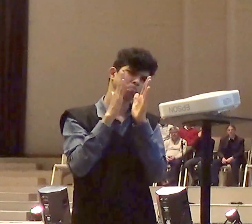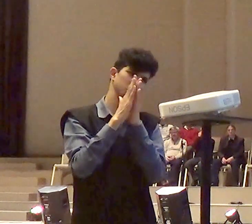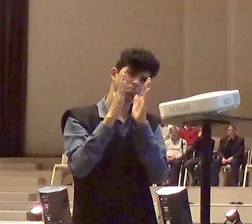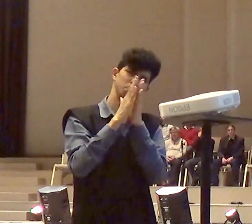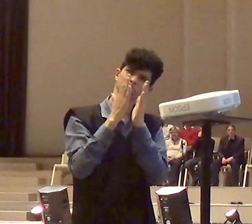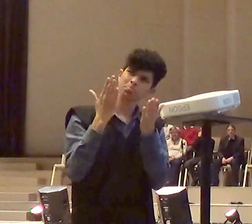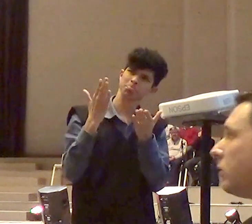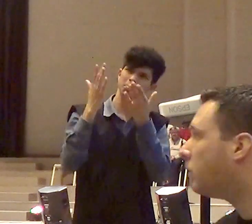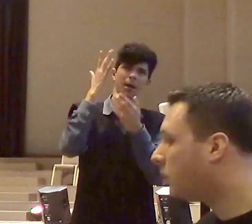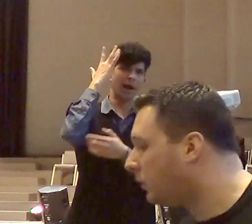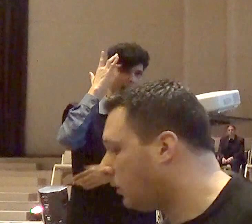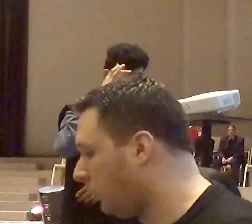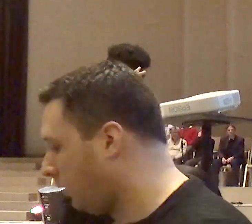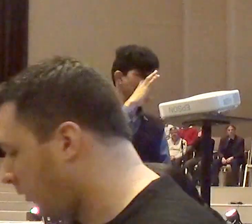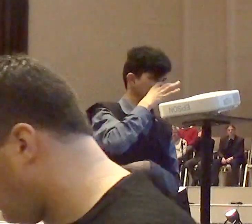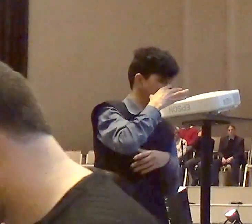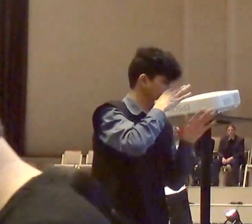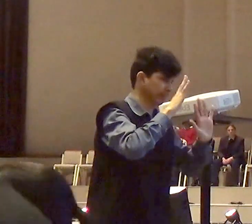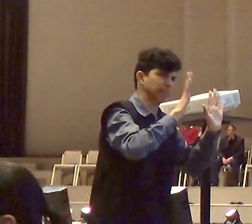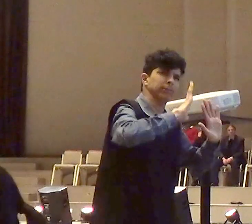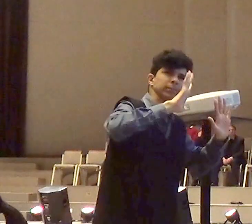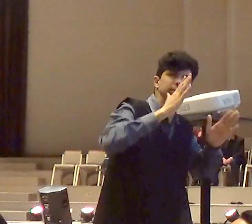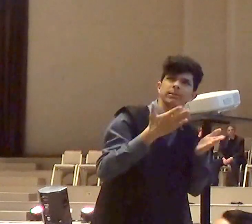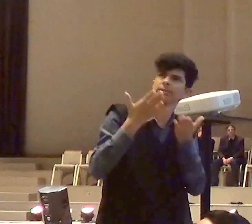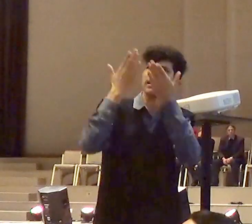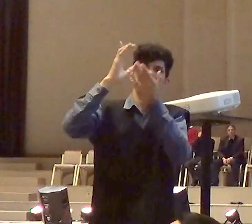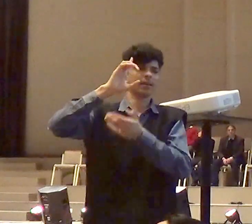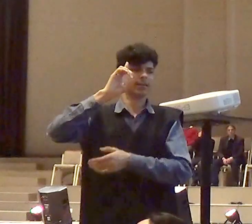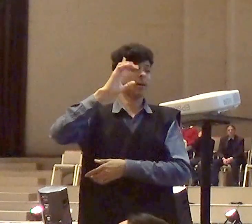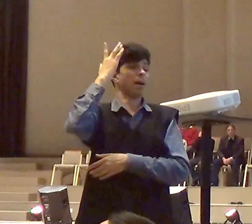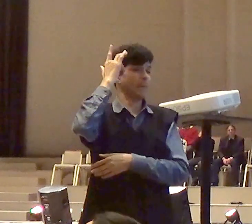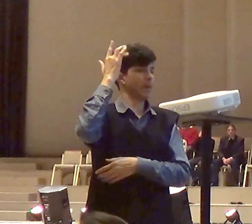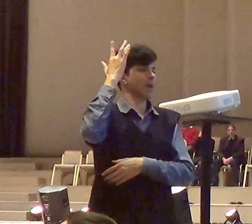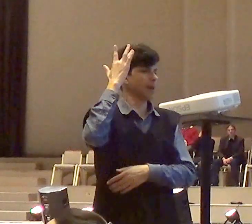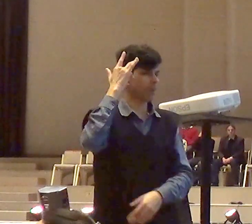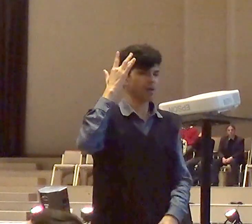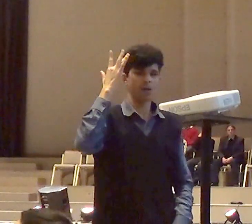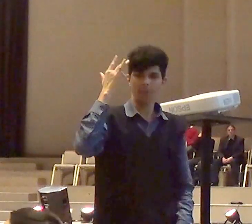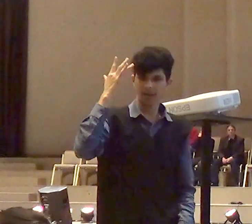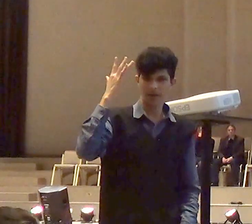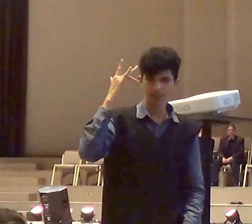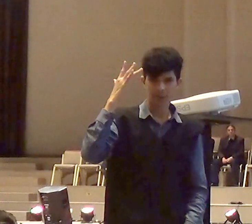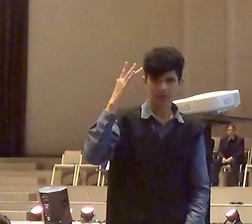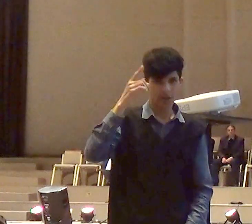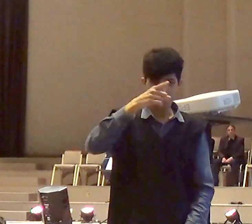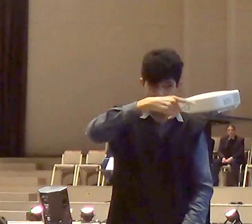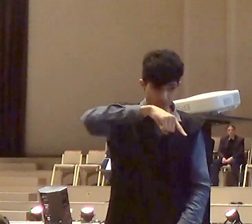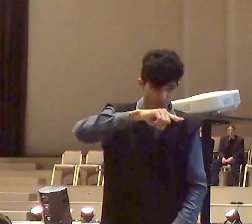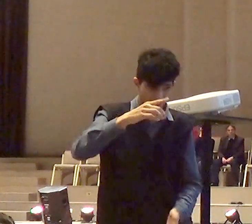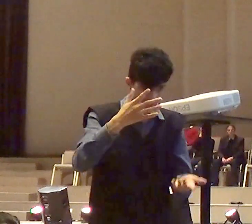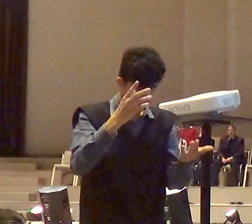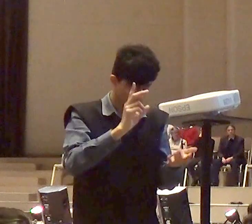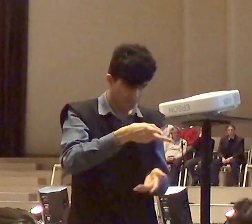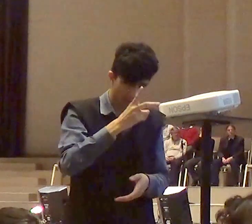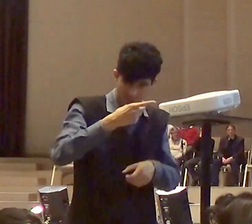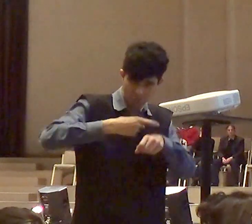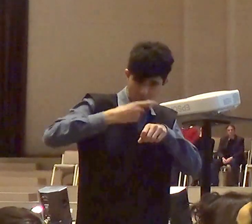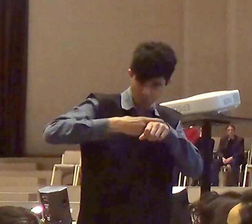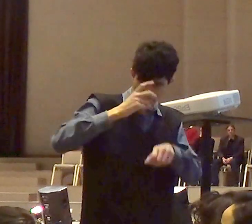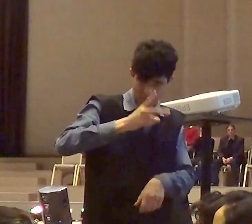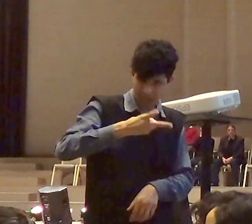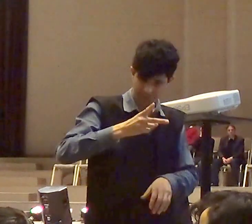rendição É do jeito de Deus se você quer continuar do teu jeito vai quebrar a cara de novo